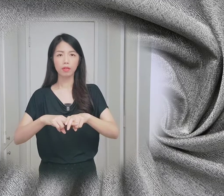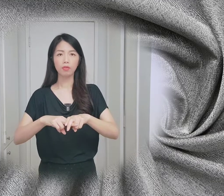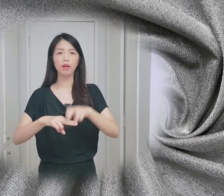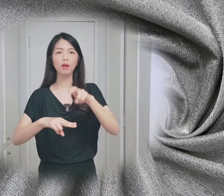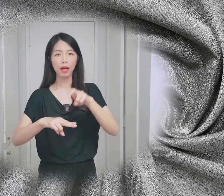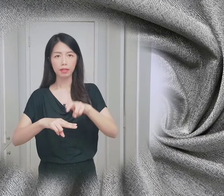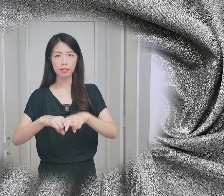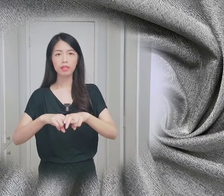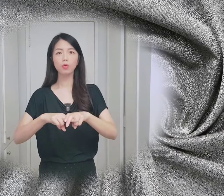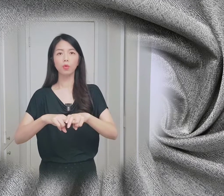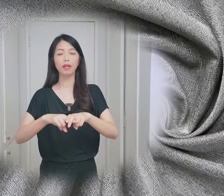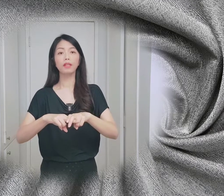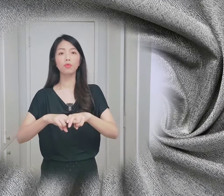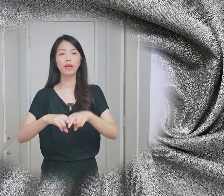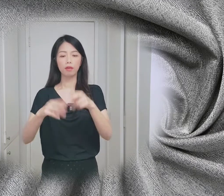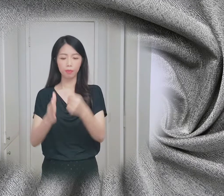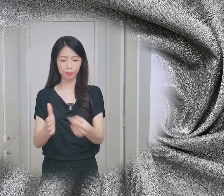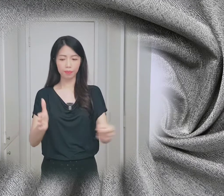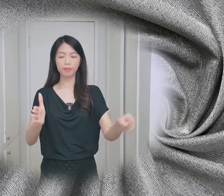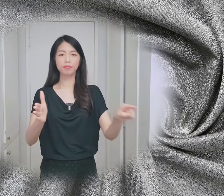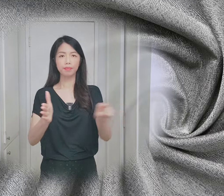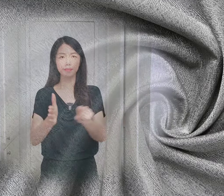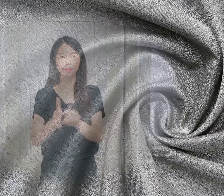앉다라고 하는 뜻의 수어예요. 앉으시도록, 앉기 위해서.